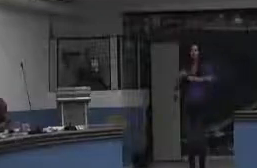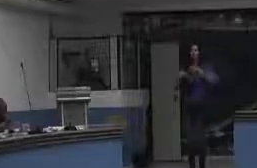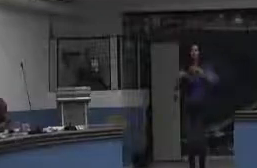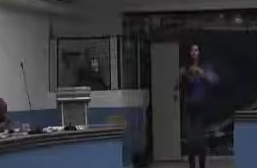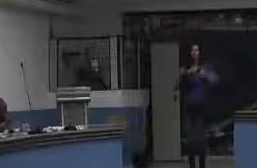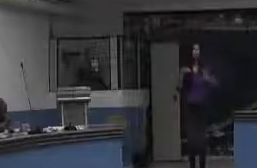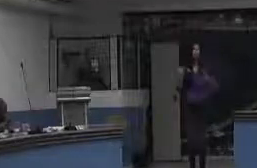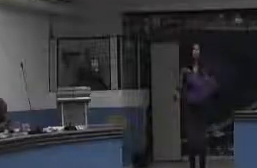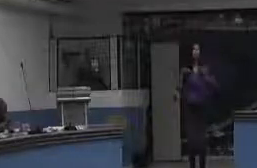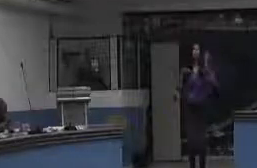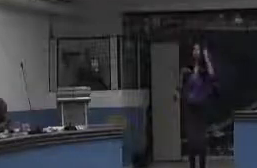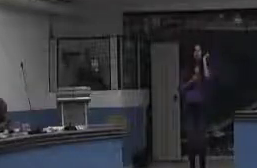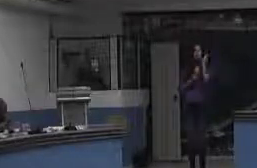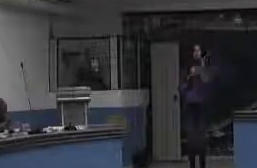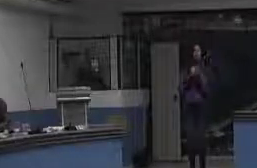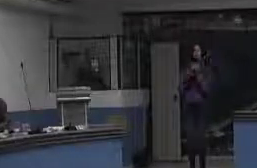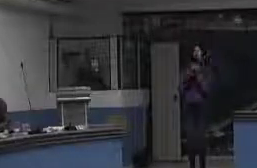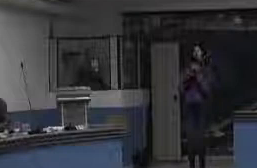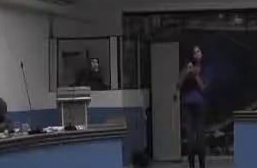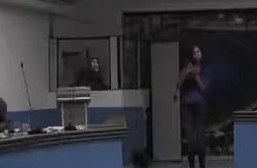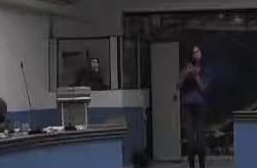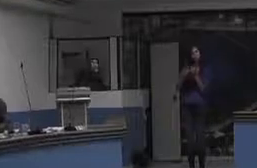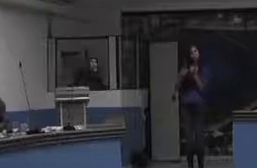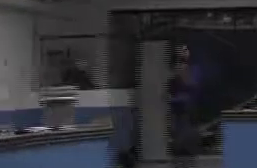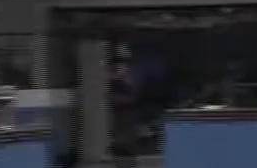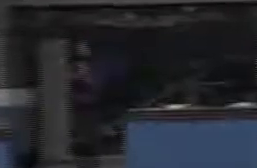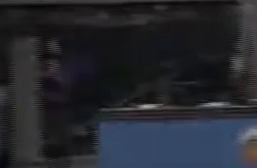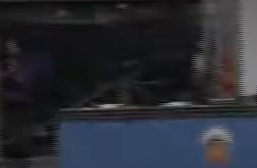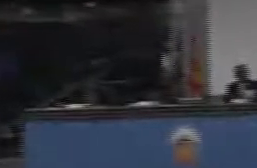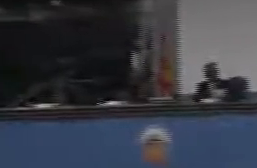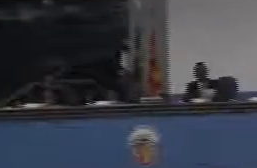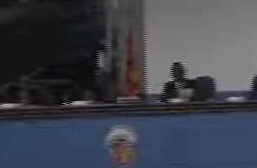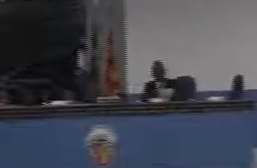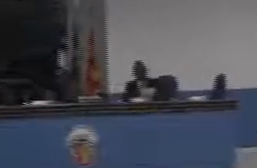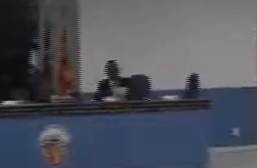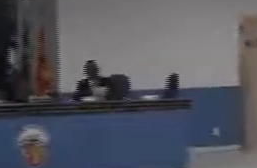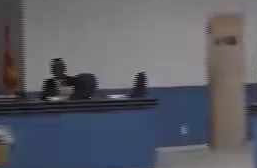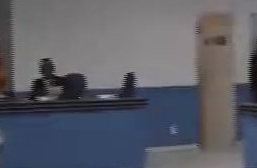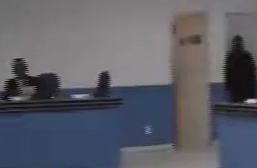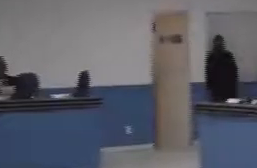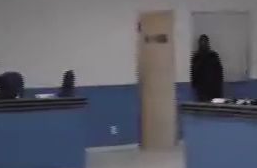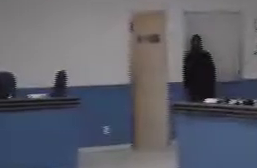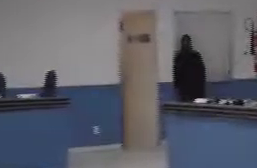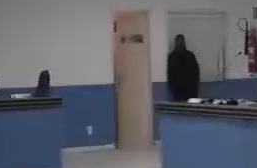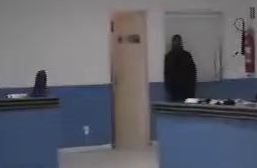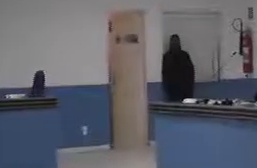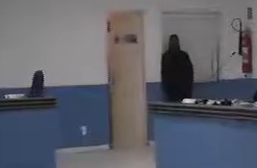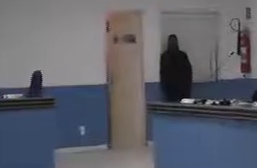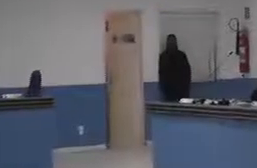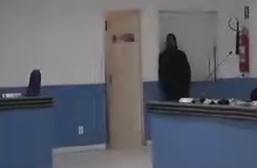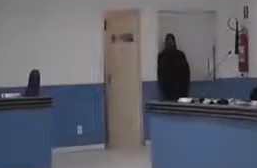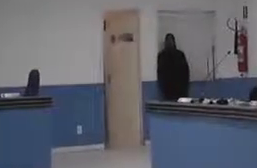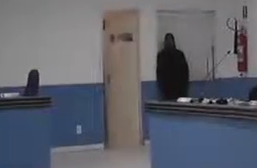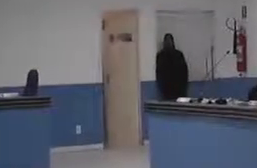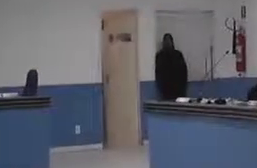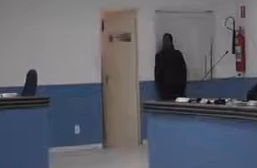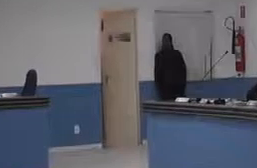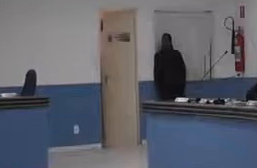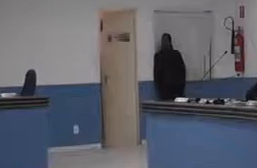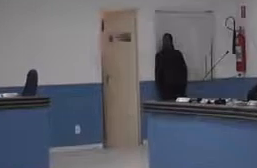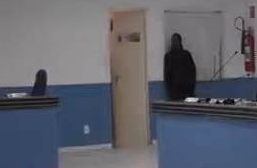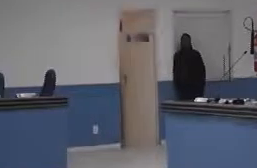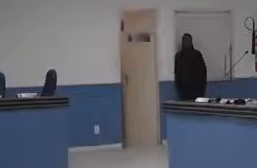acho que, como é um começo, deveria ser um de 10 quilos ou 5 quilos, vereador Gil Gomes, que daria que pelo menos pegasse aqui em Ilhéus, Itabuna, Itacaré, essa regiãozinha